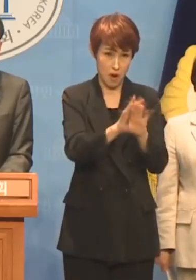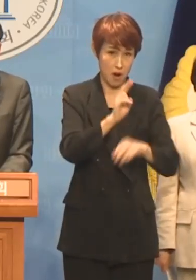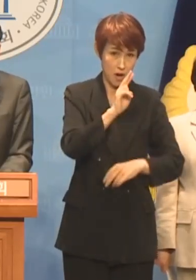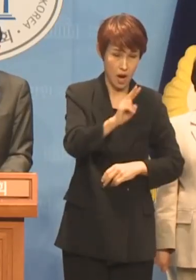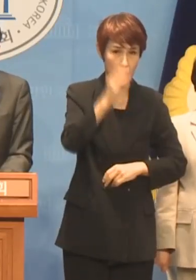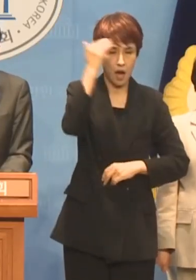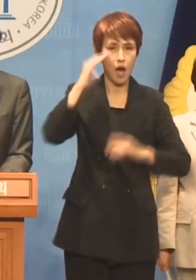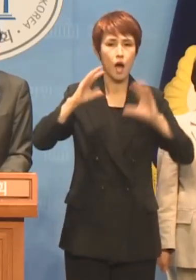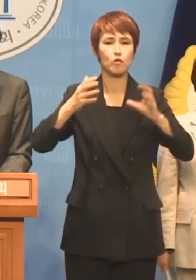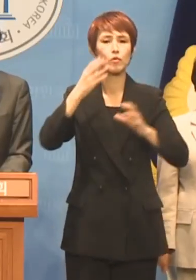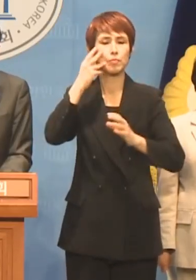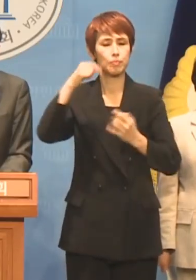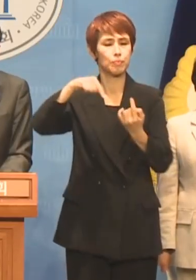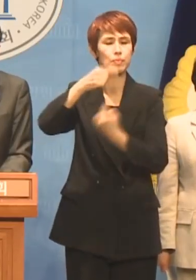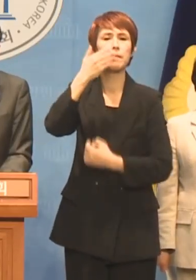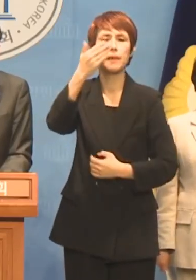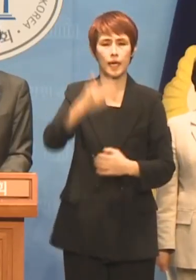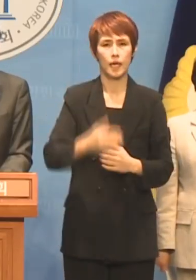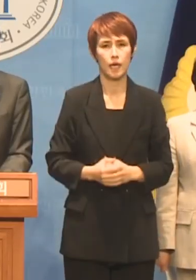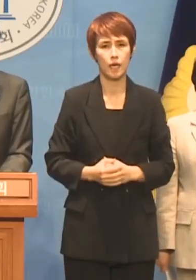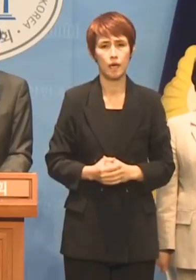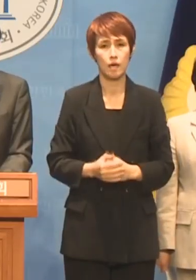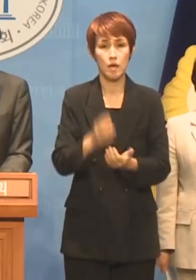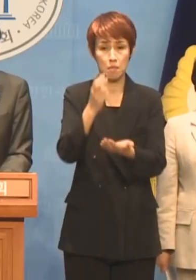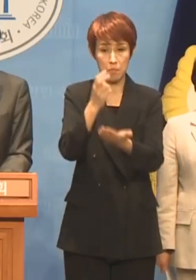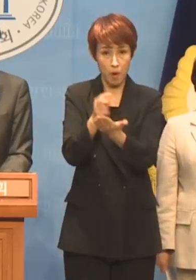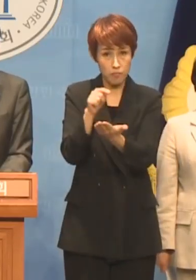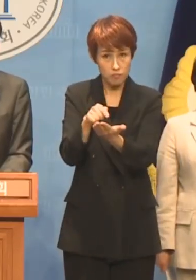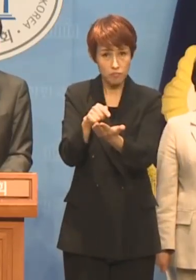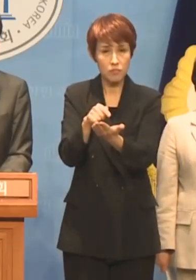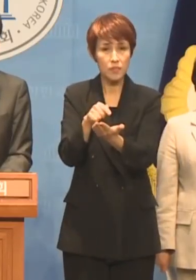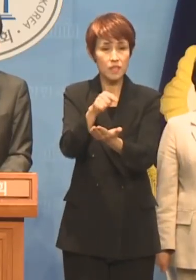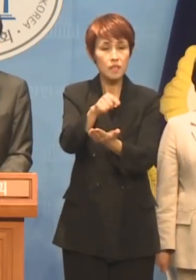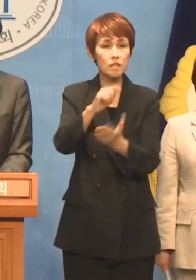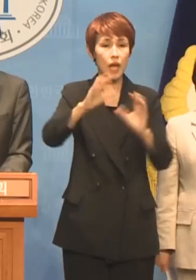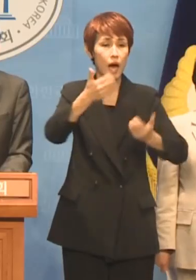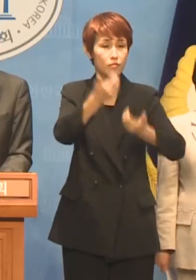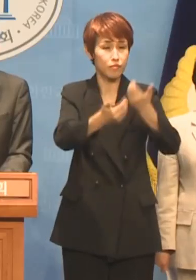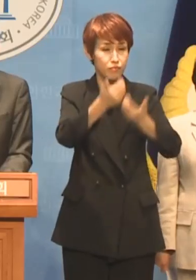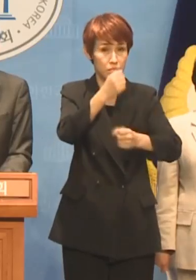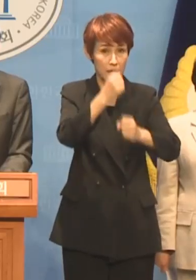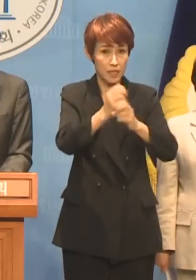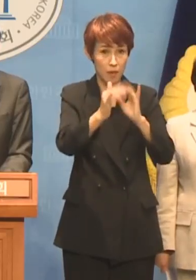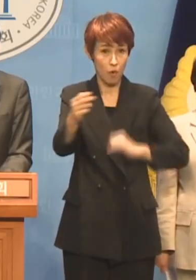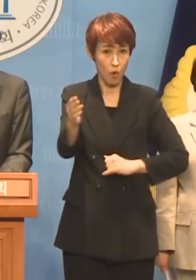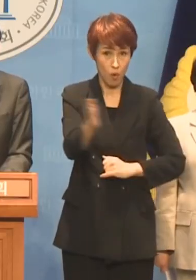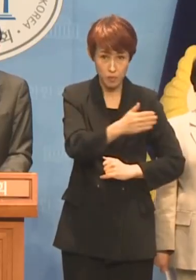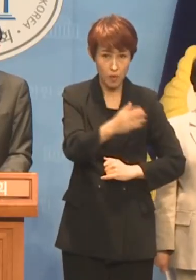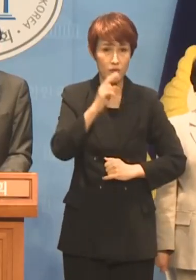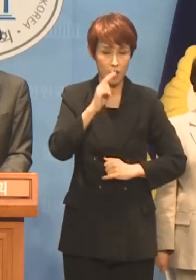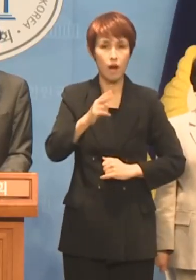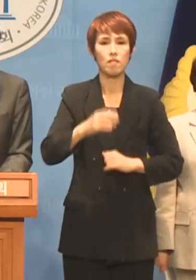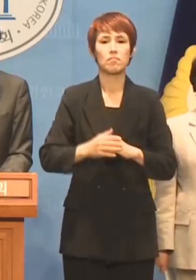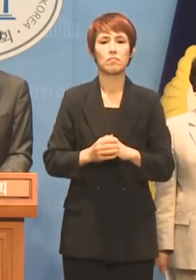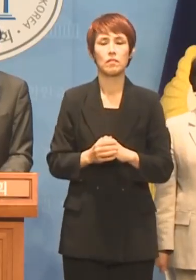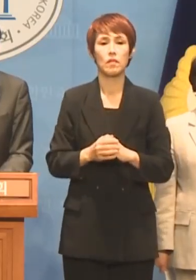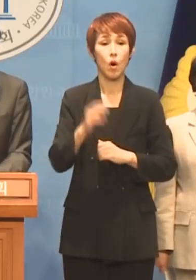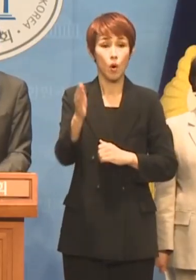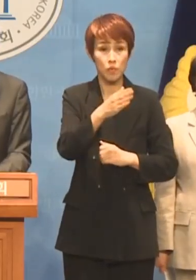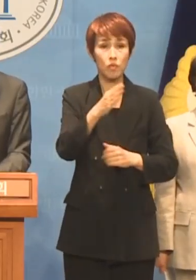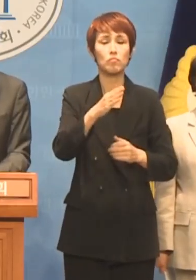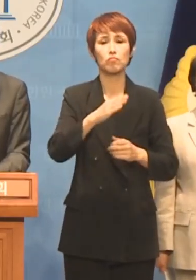대한민국이 문제없이 굴러갑니다. 법률안은 그런 자들 없이도 시행될 것이고